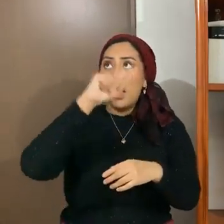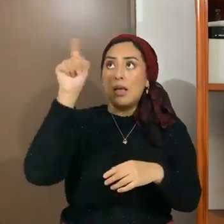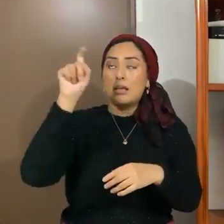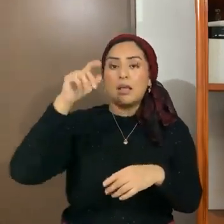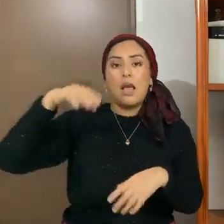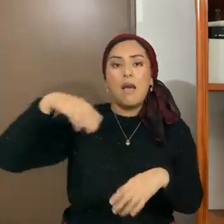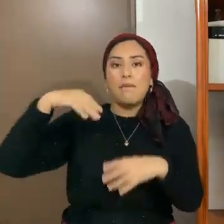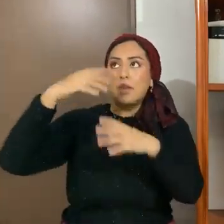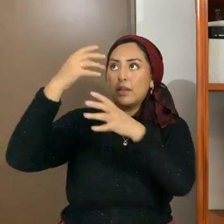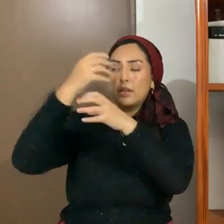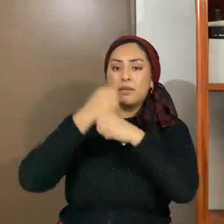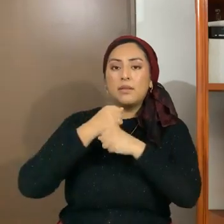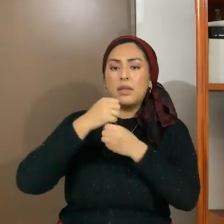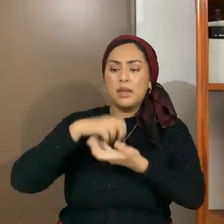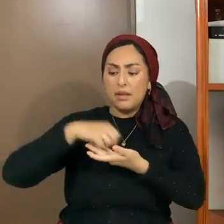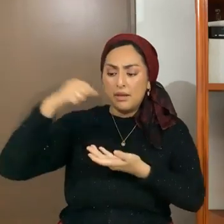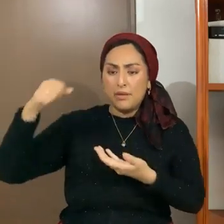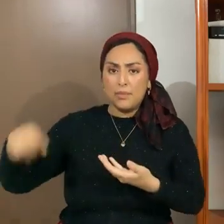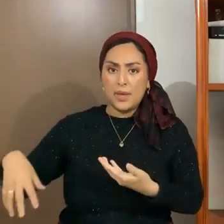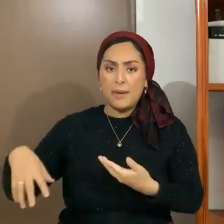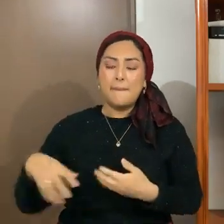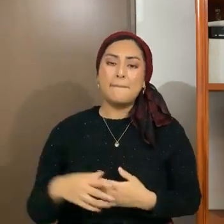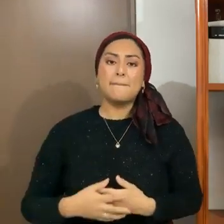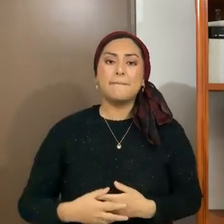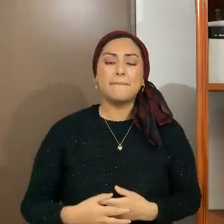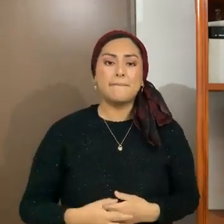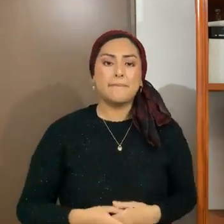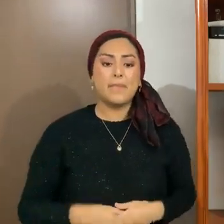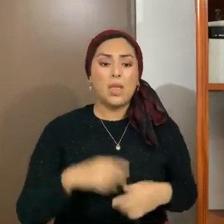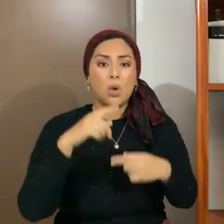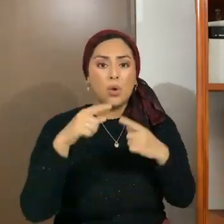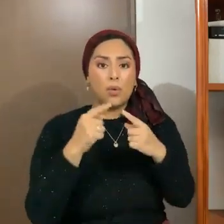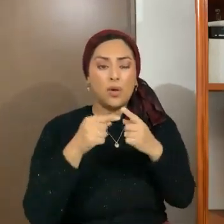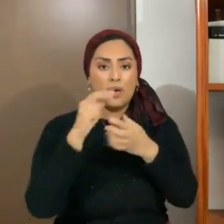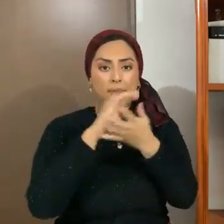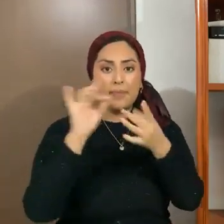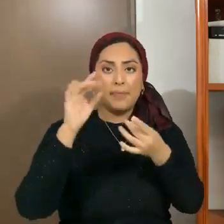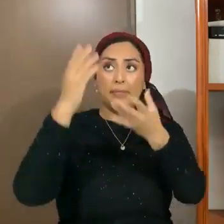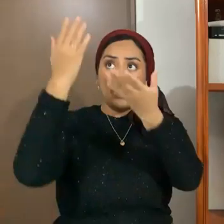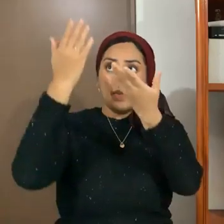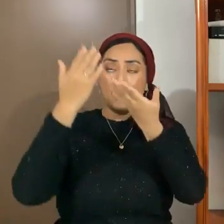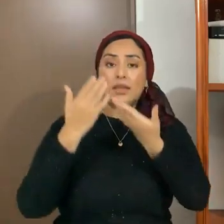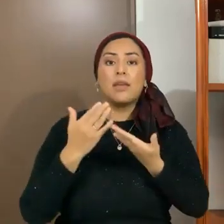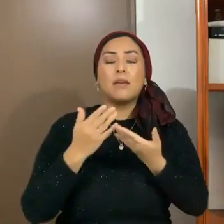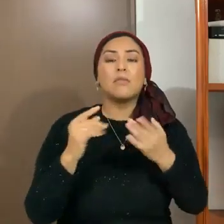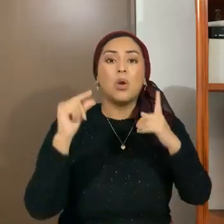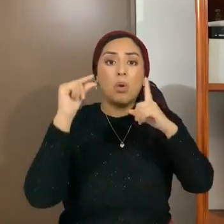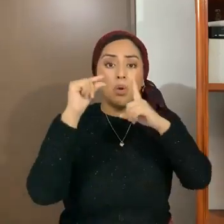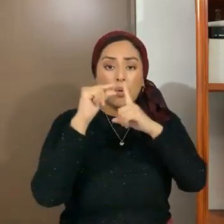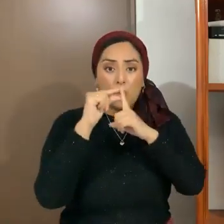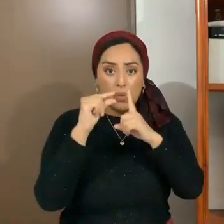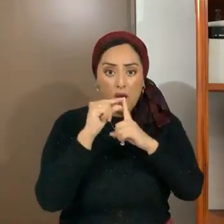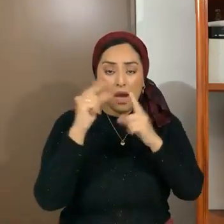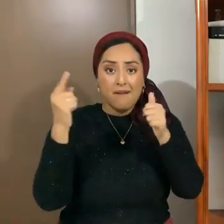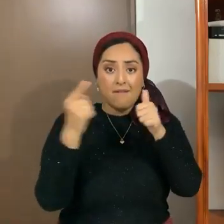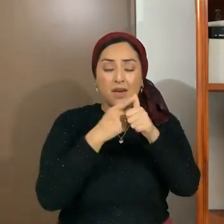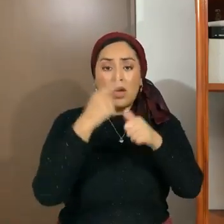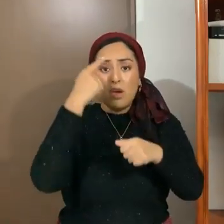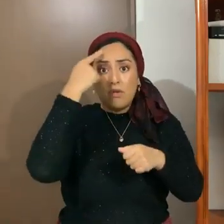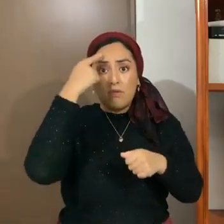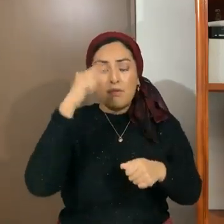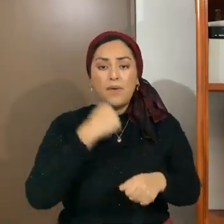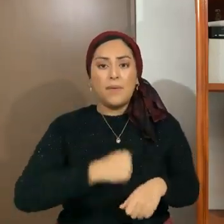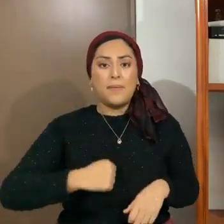has recibido, quitar esos delirios. Cuando el Ruach HaKodesh nos da palabra, la palabra es principalmente para Teshuvah,